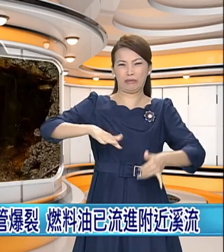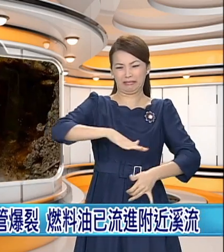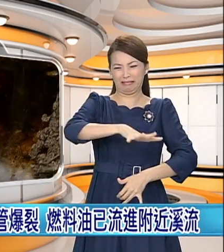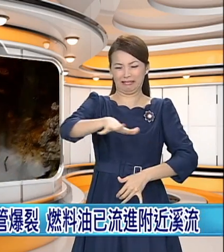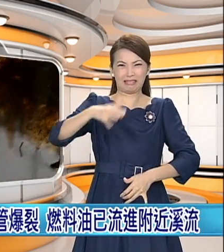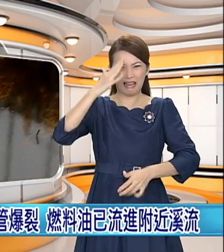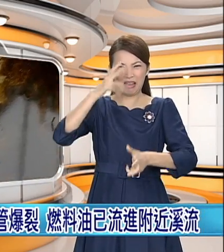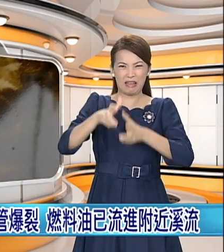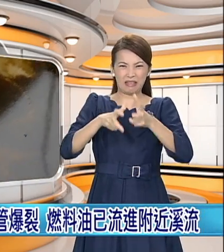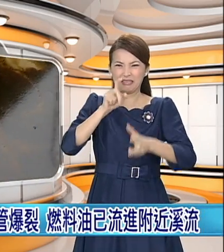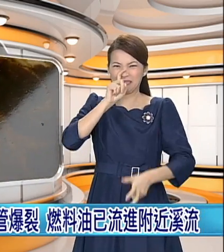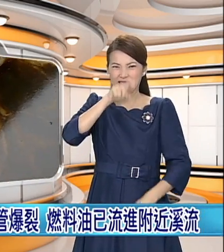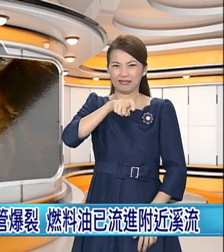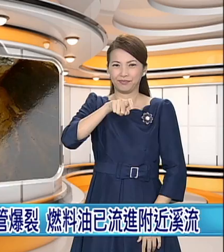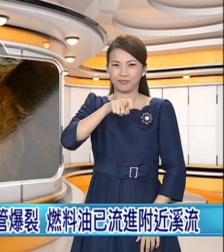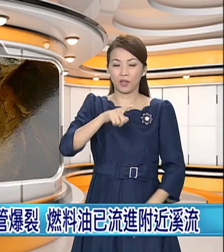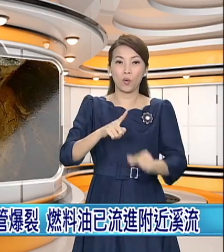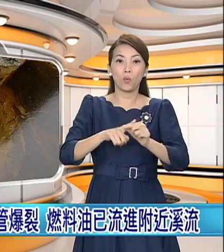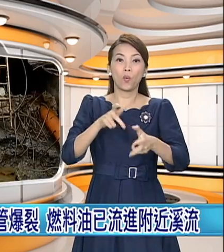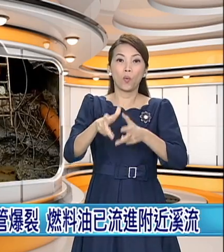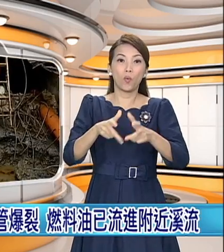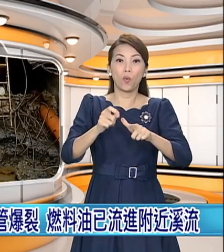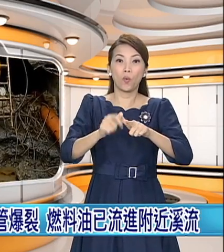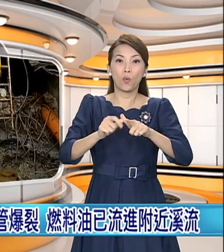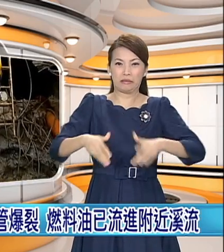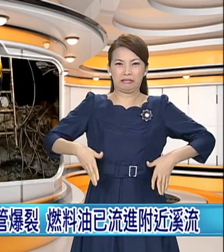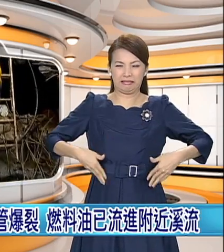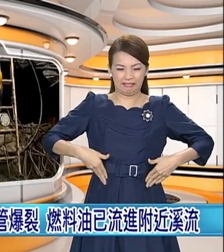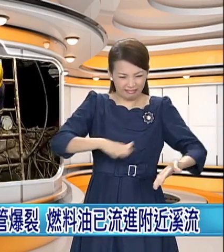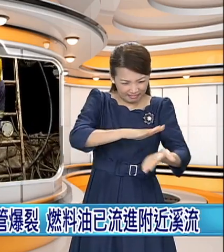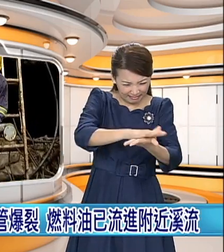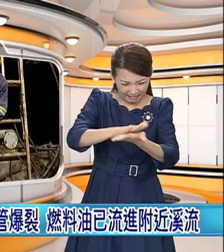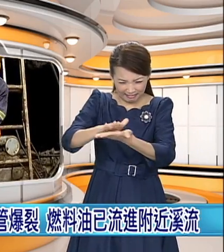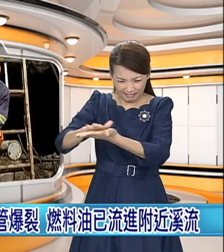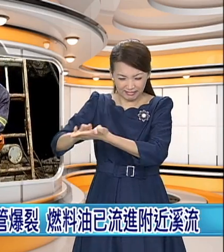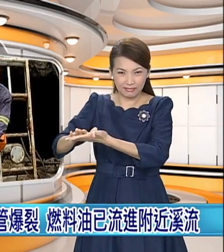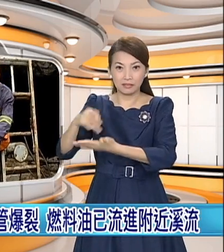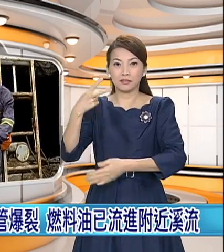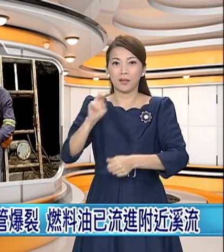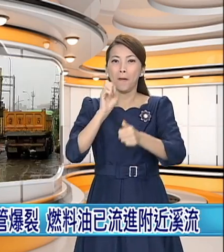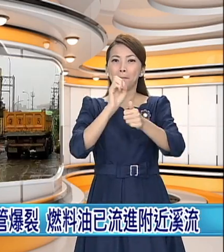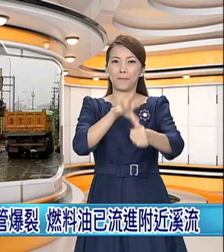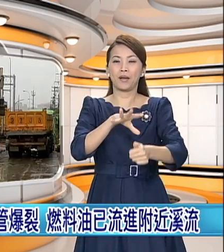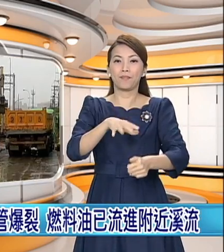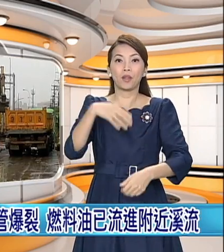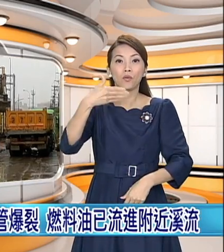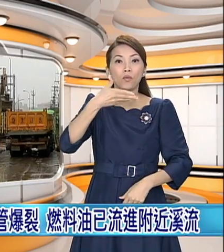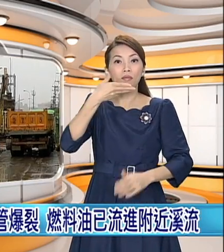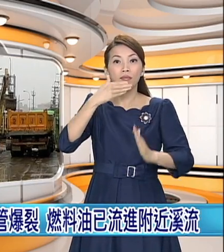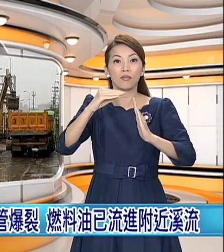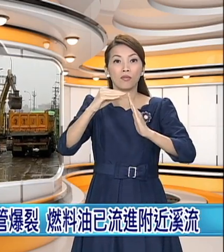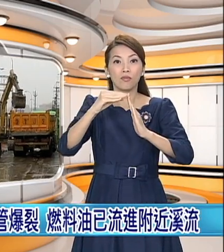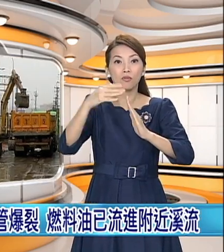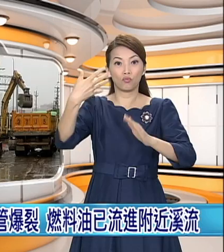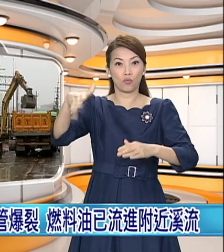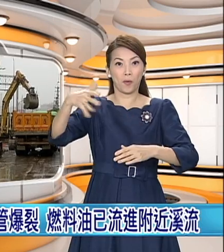燃料油。虽然中油公司已经紧急处理，也请水利局关闭水